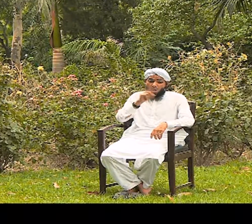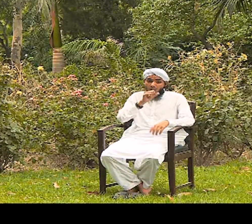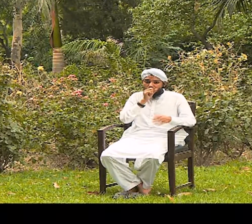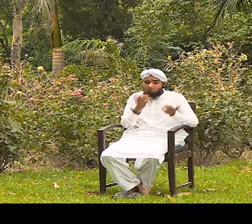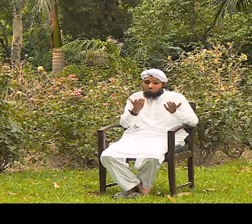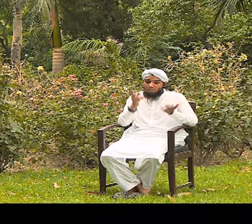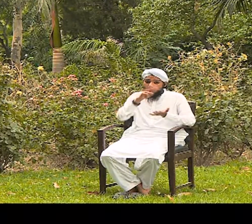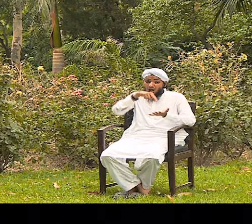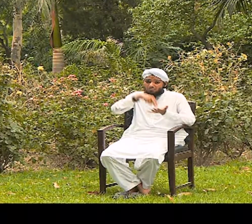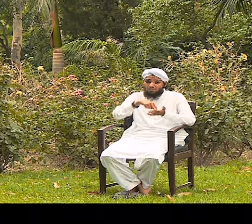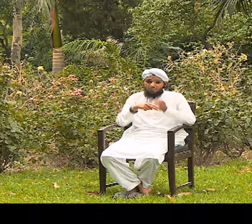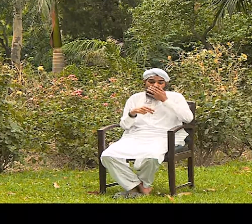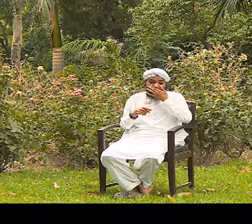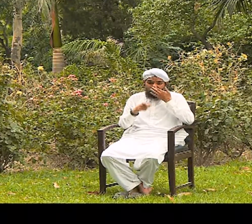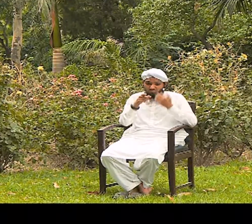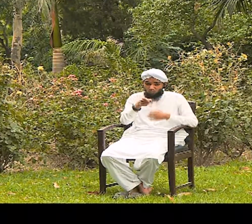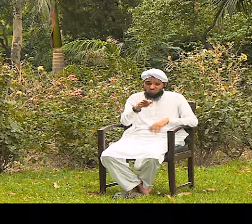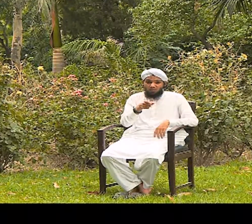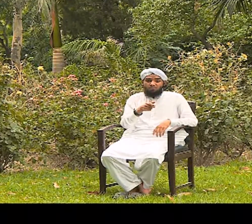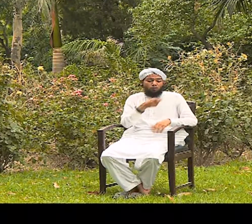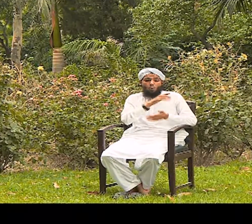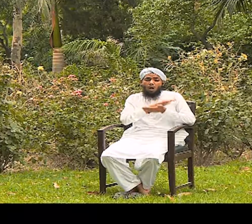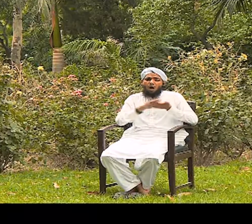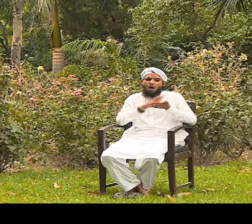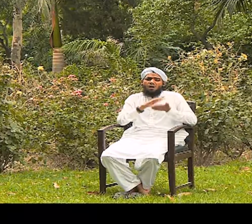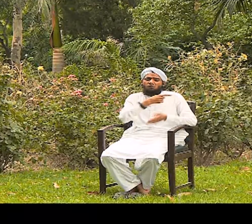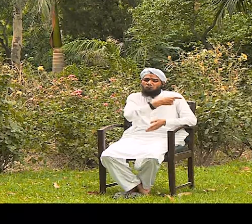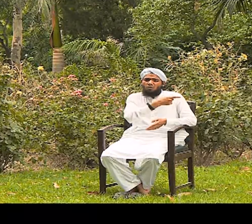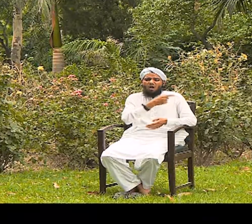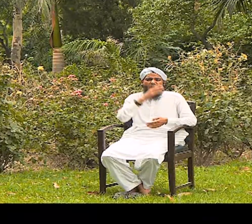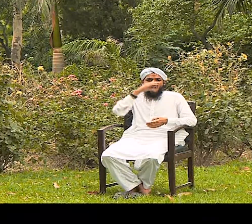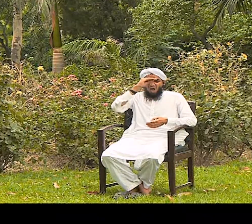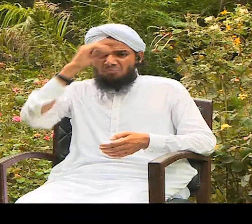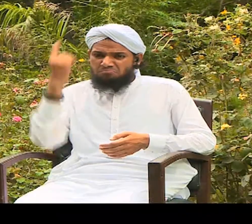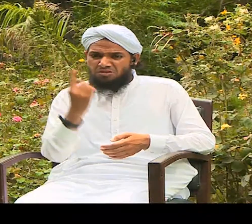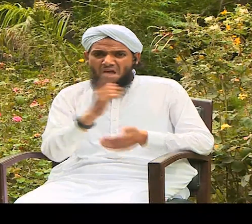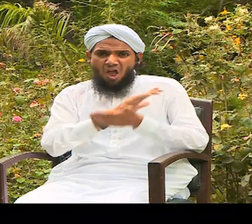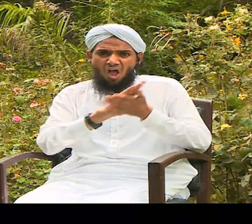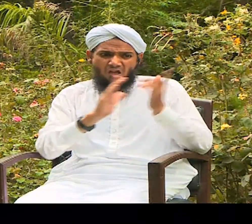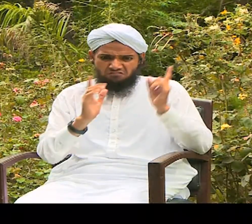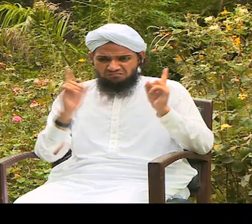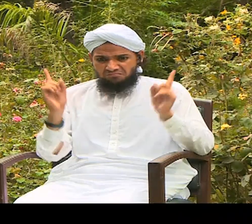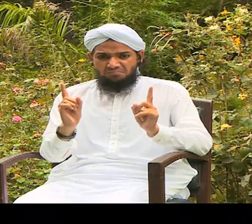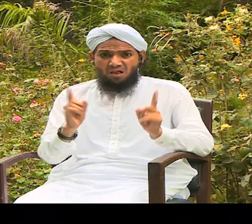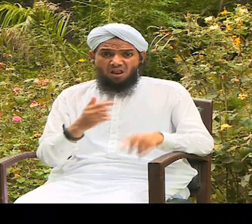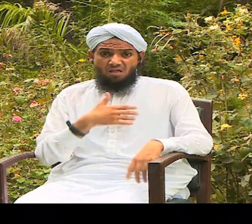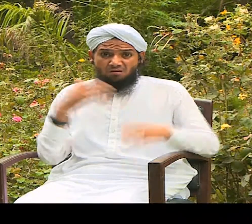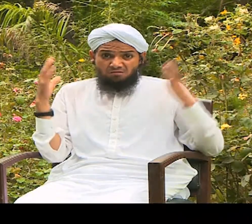بروز قیامت اللہ پاک تجھے اور تیری ماں کو اکٹھا کرے گا اور تیرے بارے میں فیصلہ ہوگا۔ فرشتے